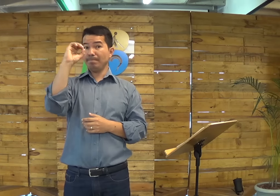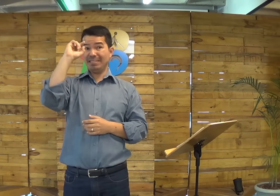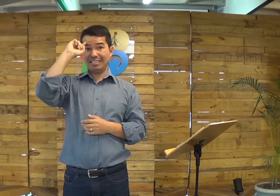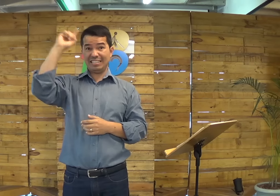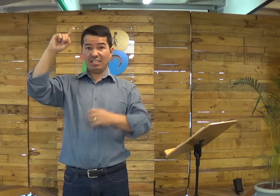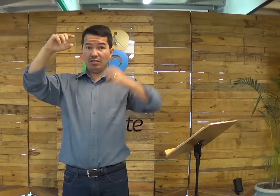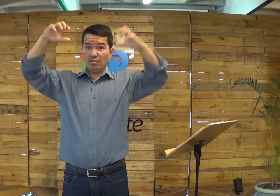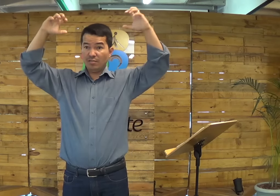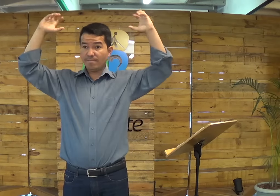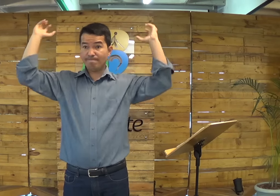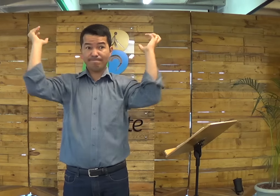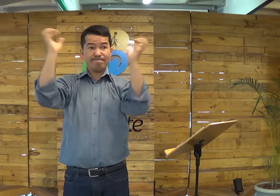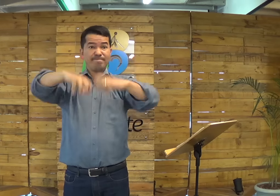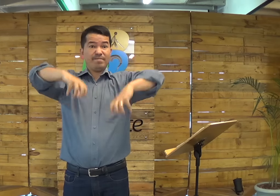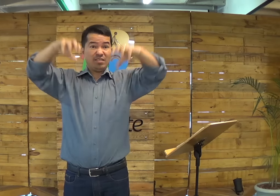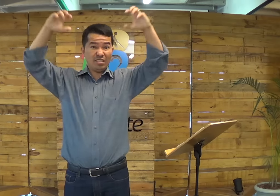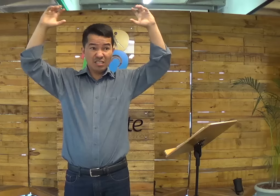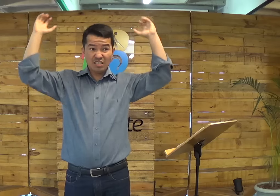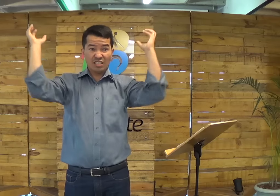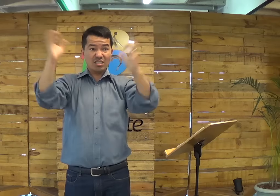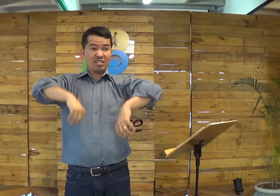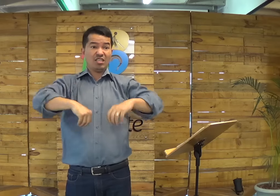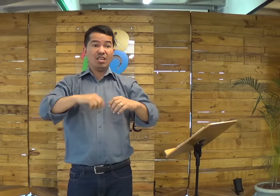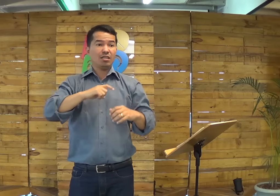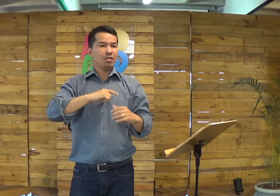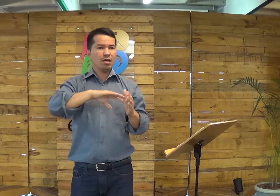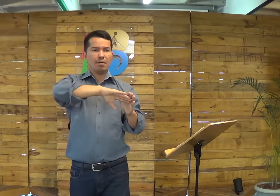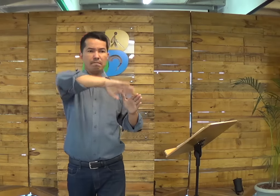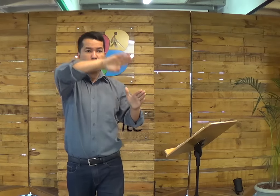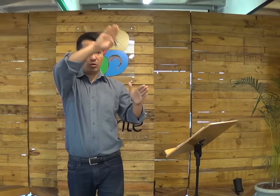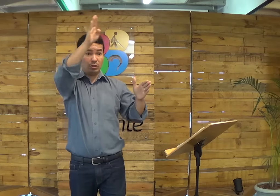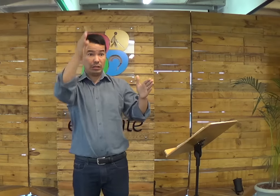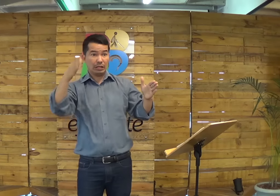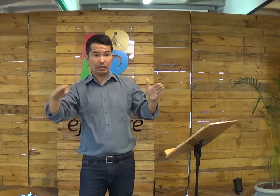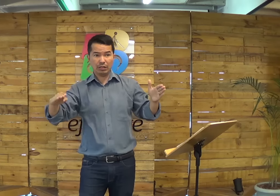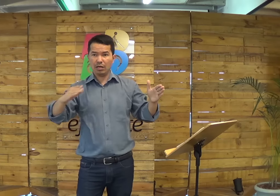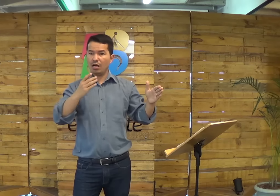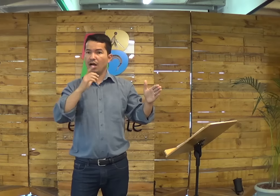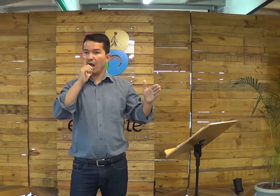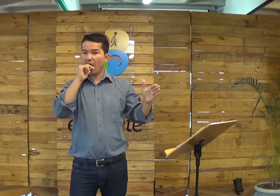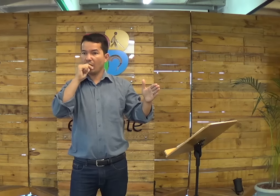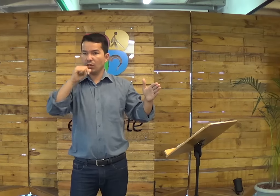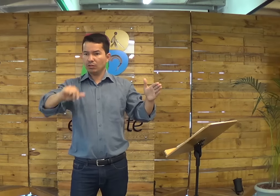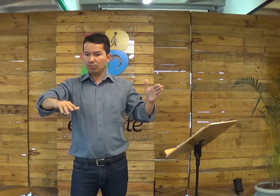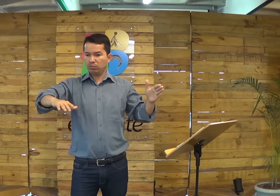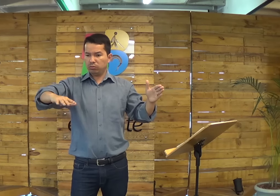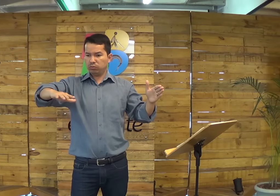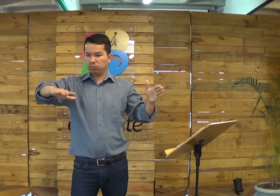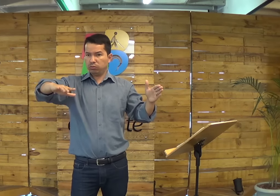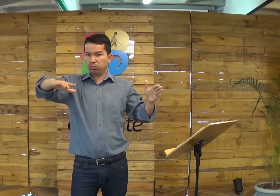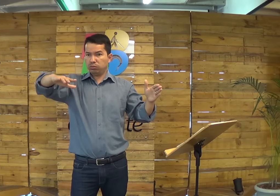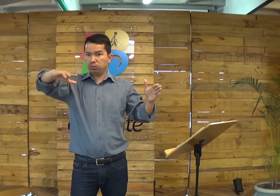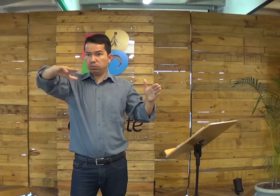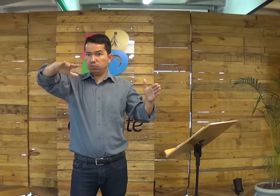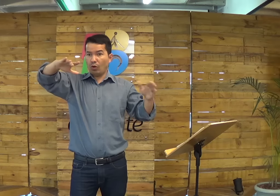aconteceu 40 dias choveu choveu as montanhas a água foi